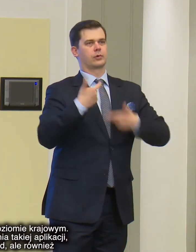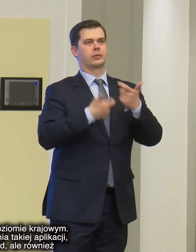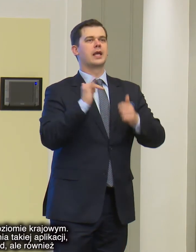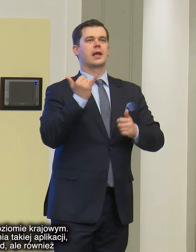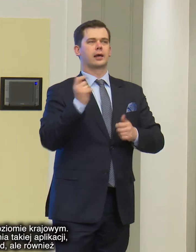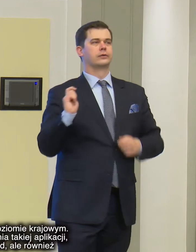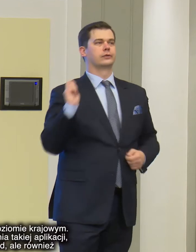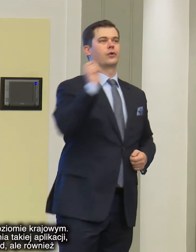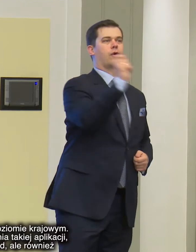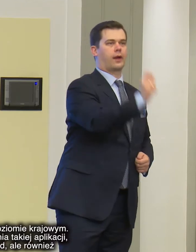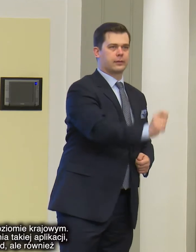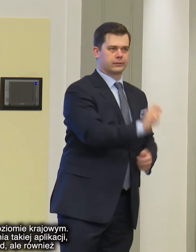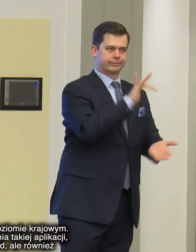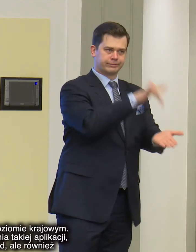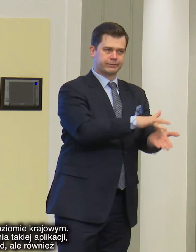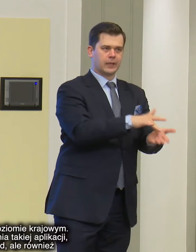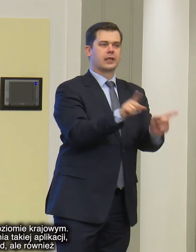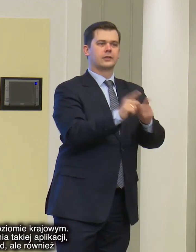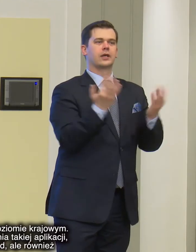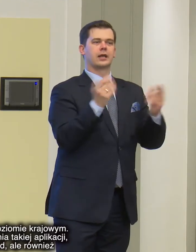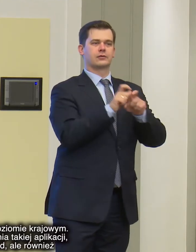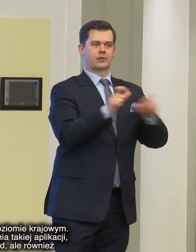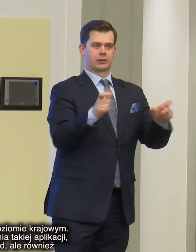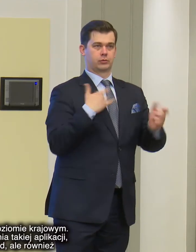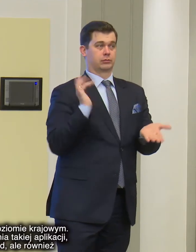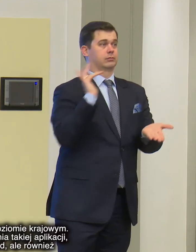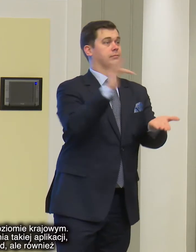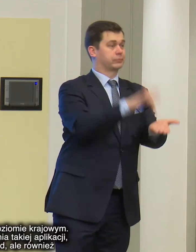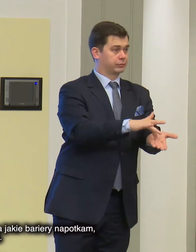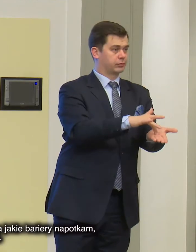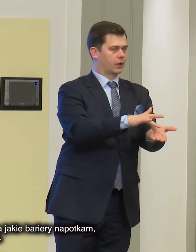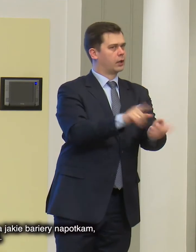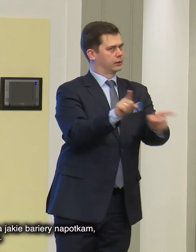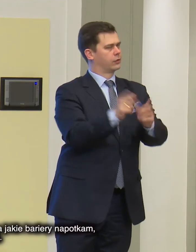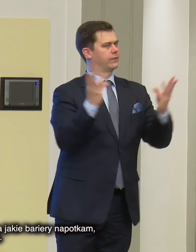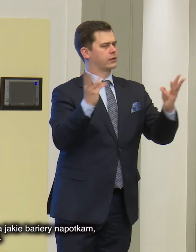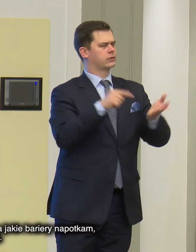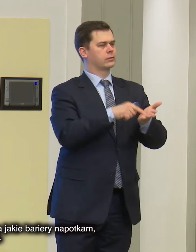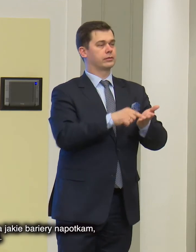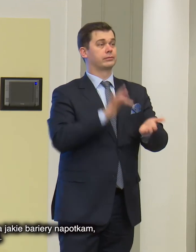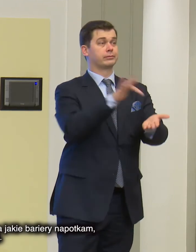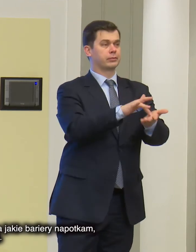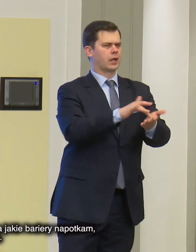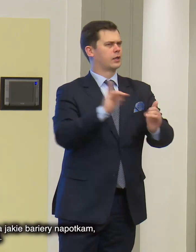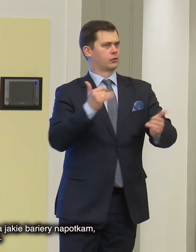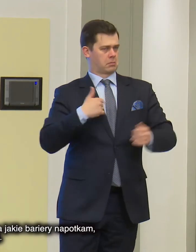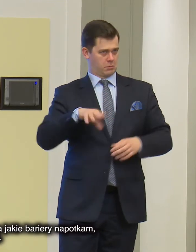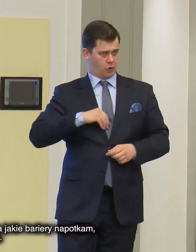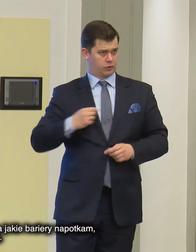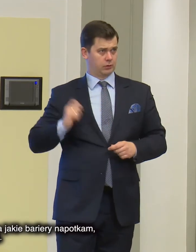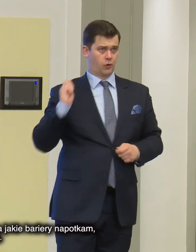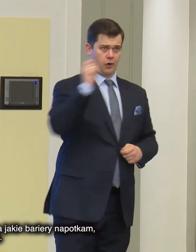dojadę, czy ile czasu zajmie mi dojazd, ale również czy dojadę. To znaczy, czy